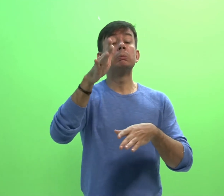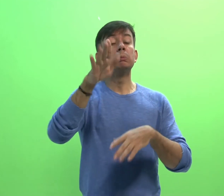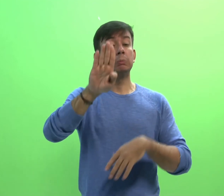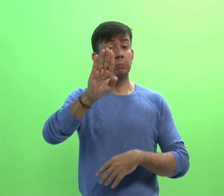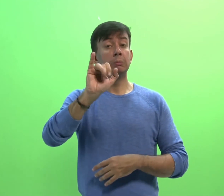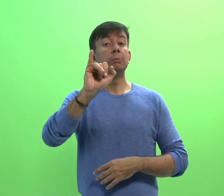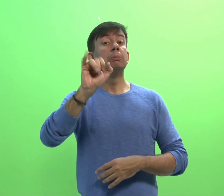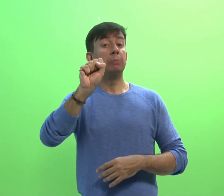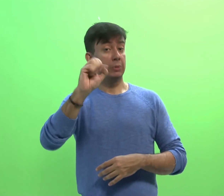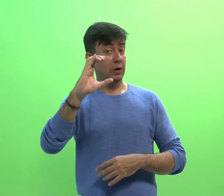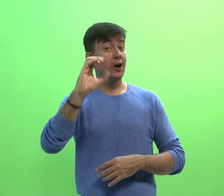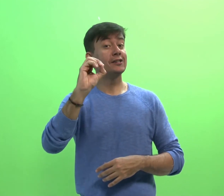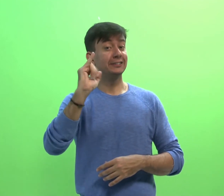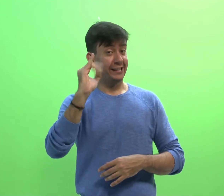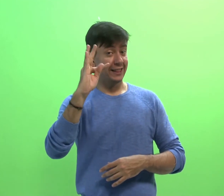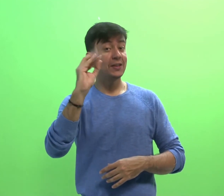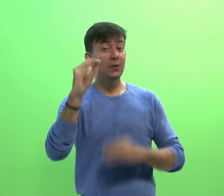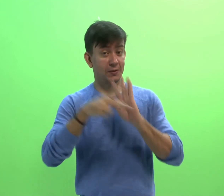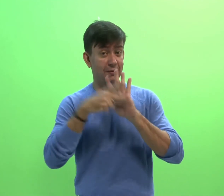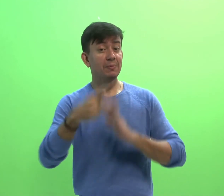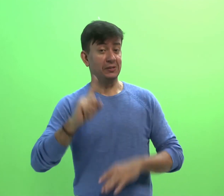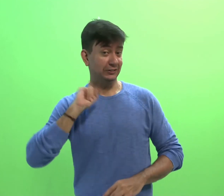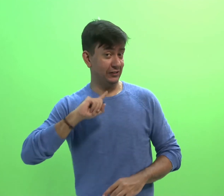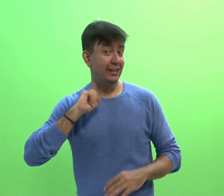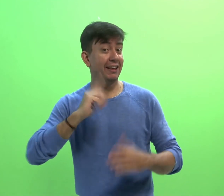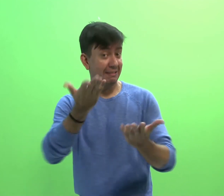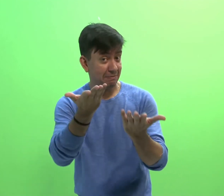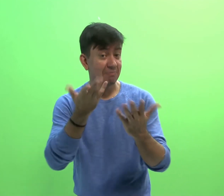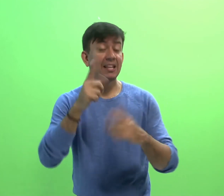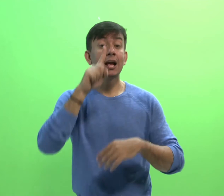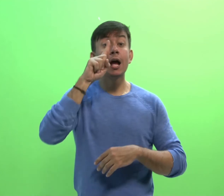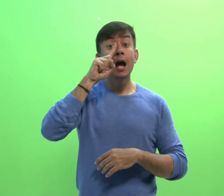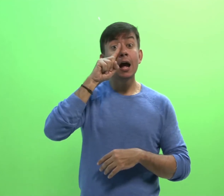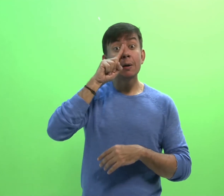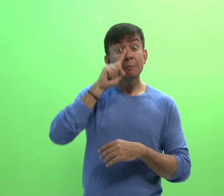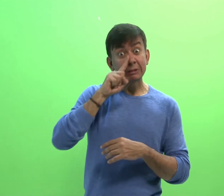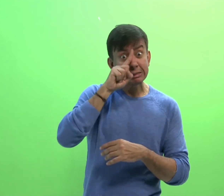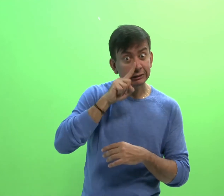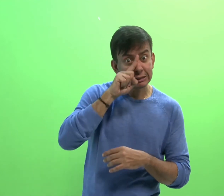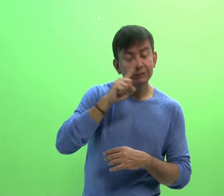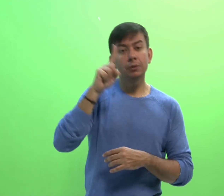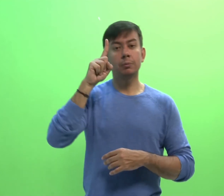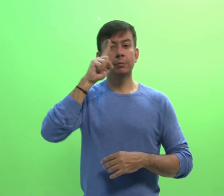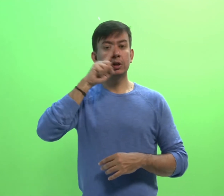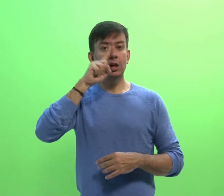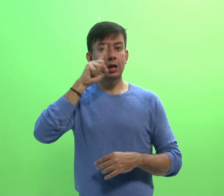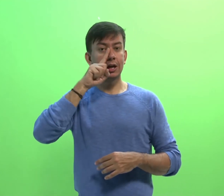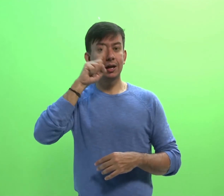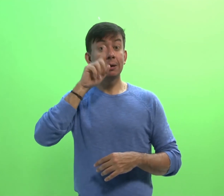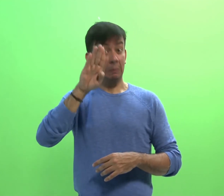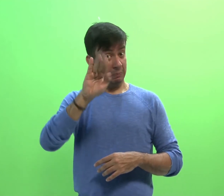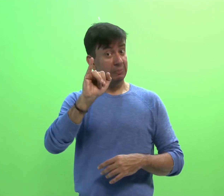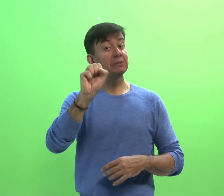Também pode se usar para biscoito, que é culturalmente aqui em Minas. Perigoso e biscoito.